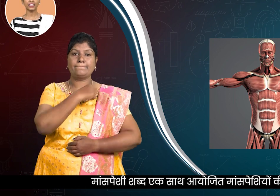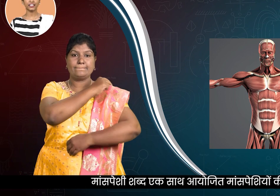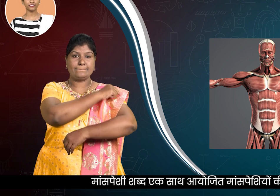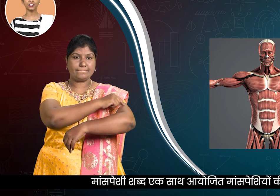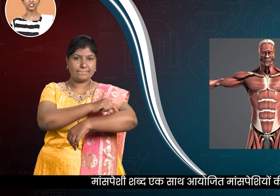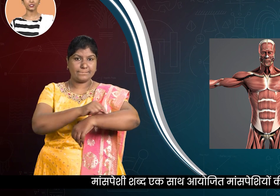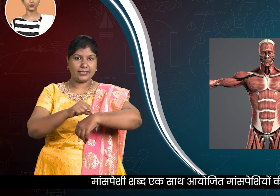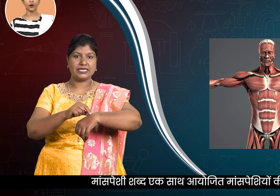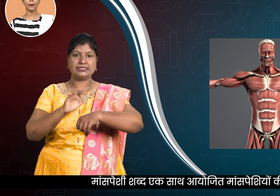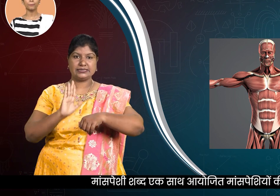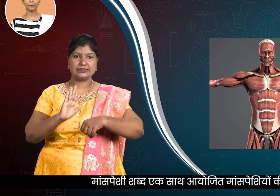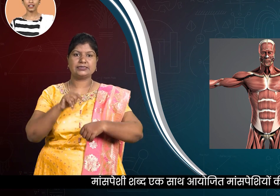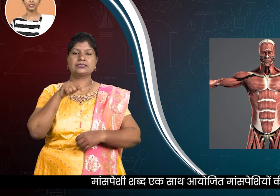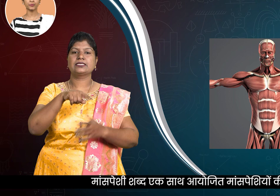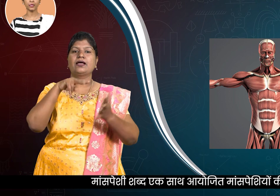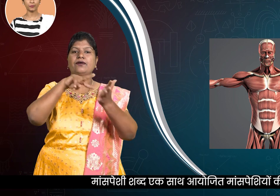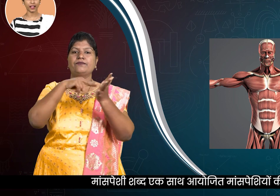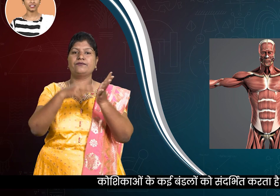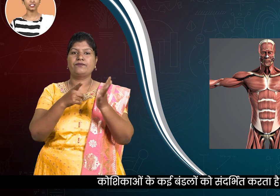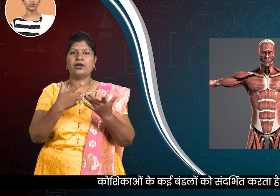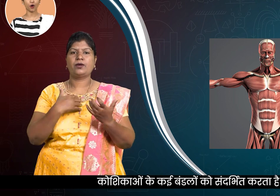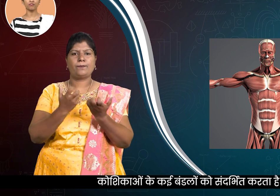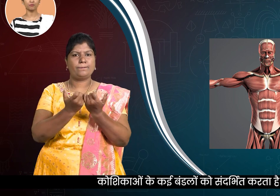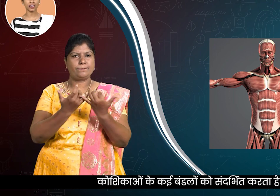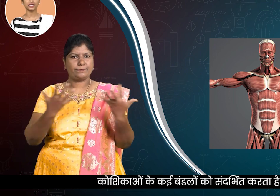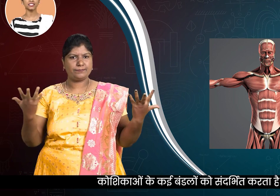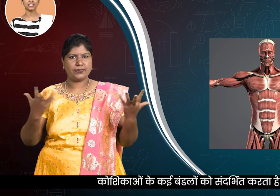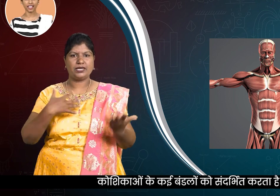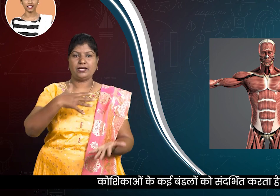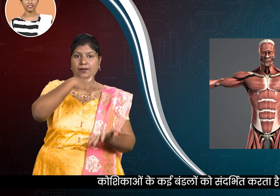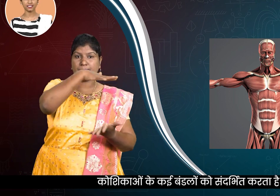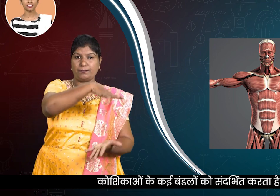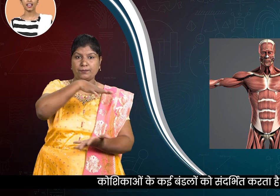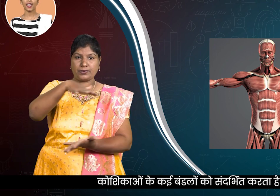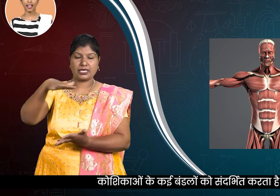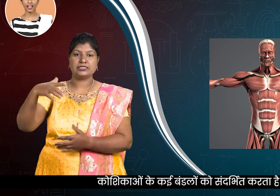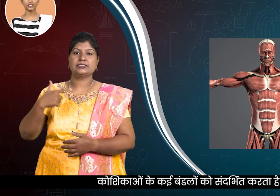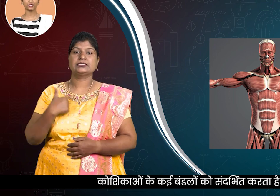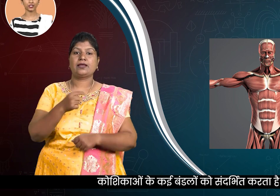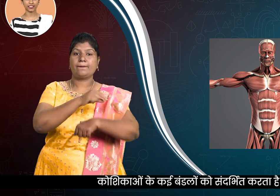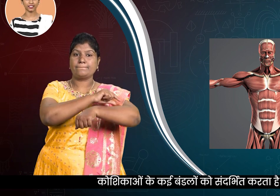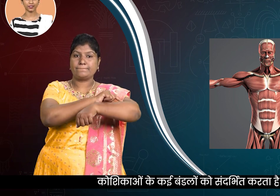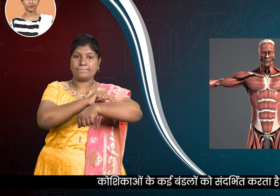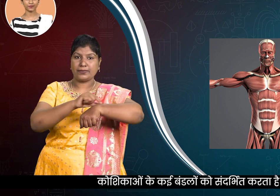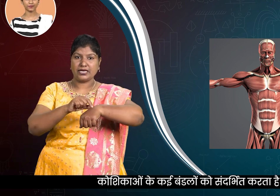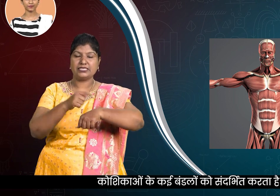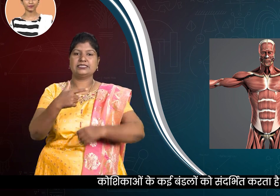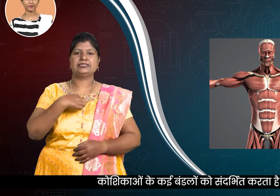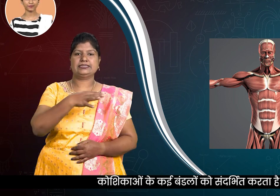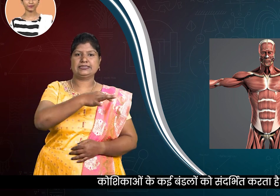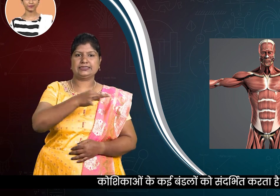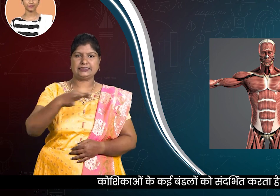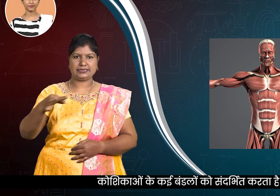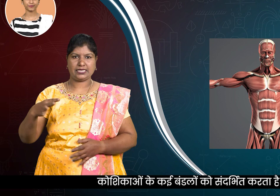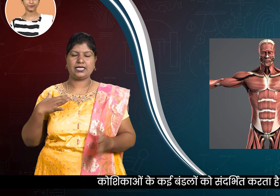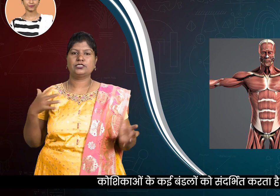साथ आयोजित मांसपेशियों की कोशिकाओं के कई बंडलों को संदर्भित करता